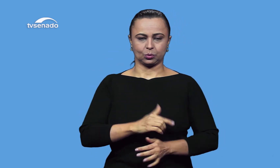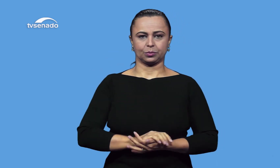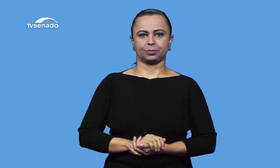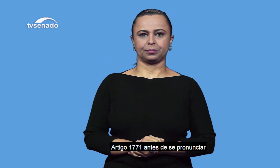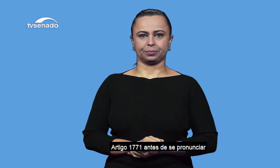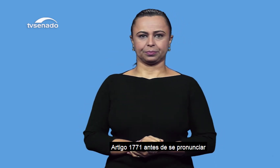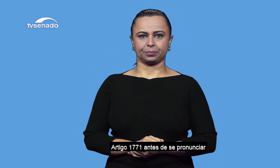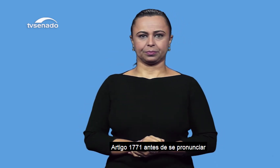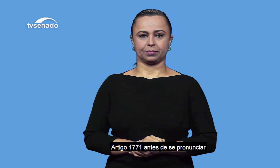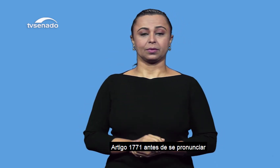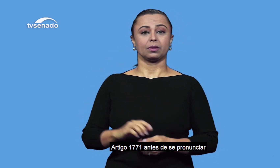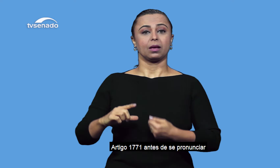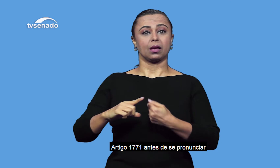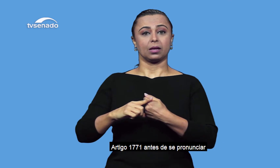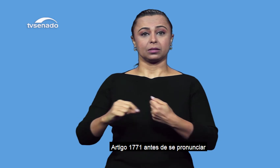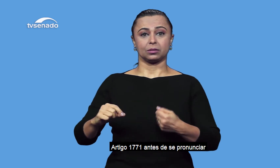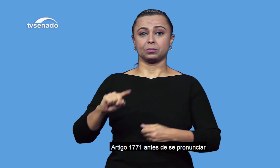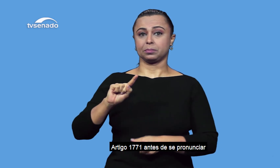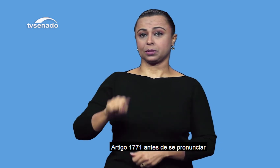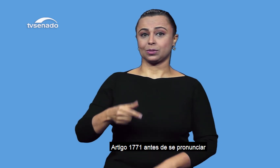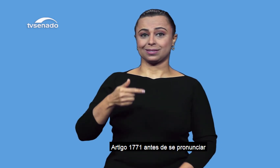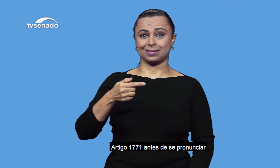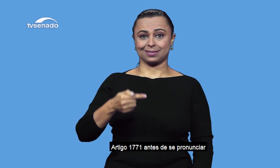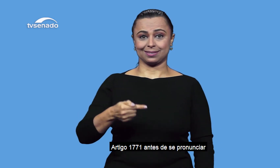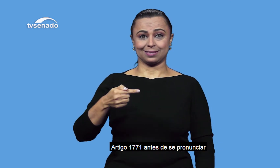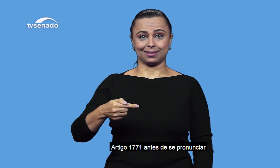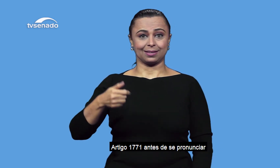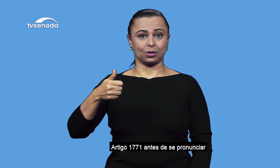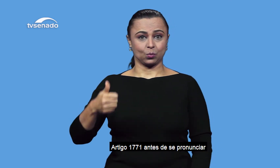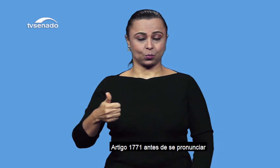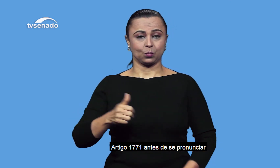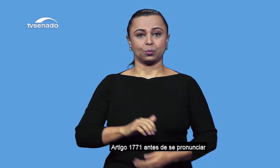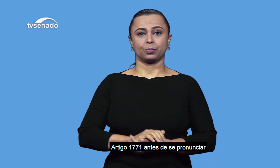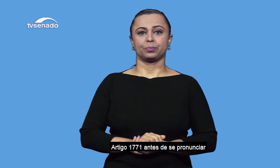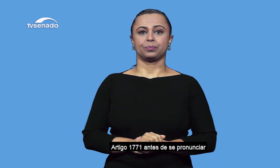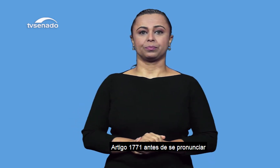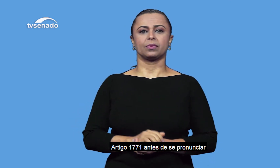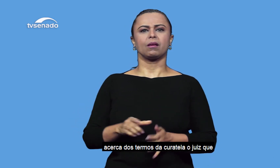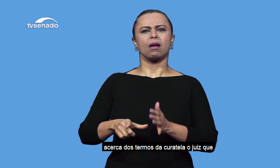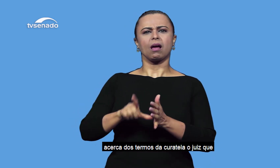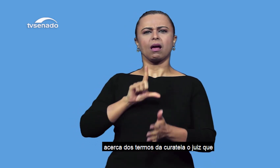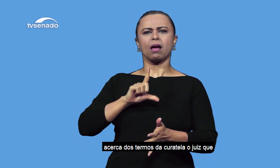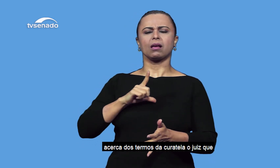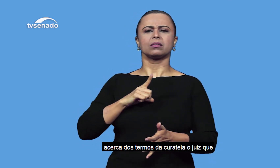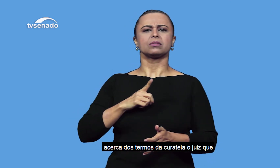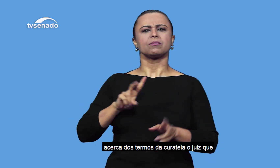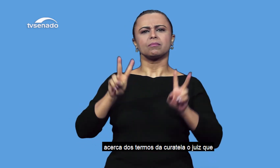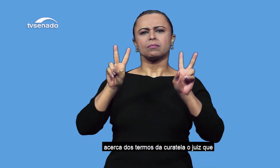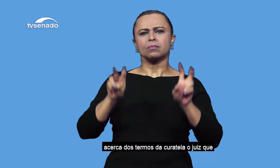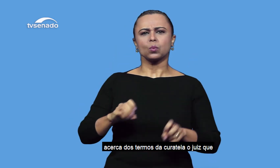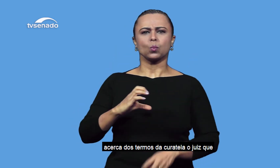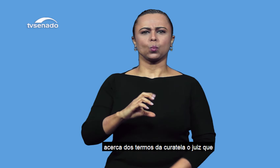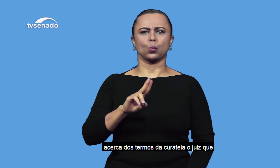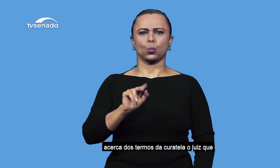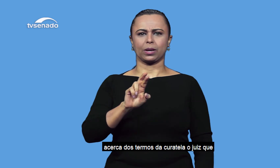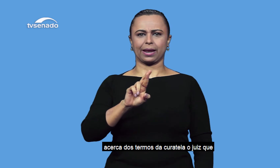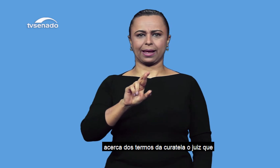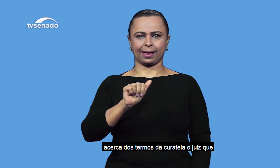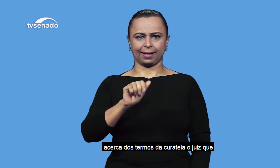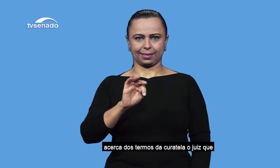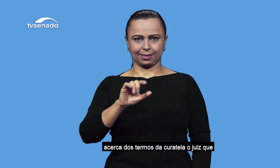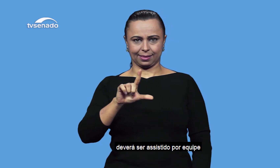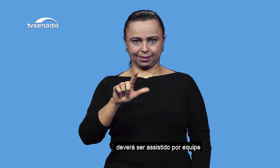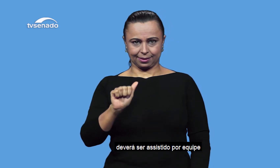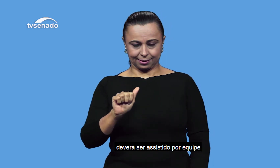o artigo 1771 antes de se pronunciar acerca dos termos da curatela o juiz que